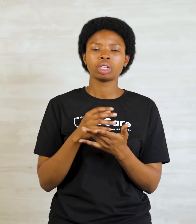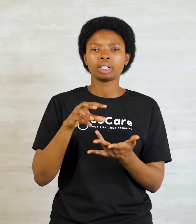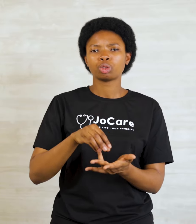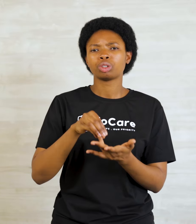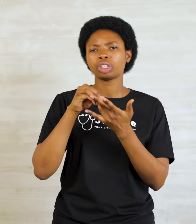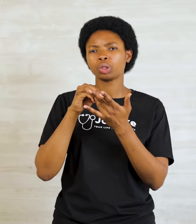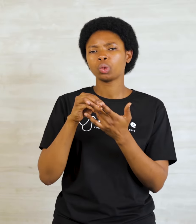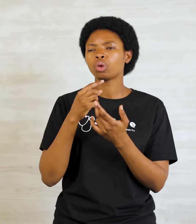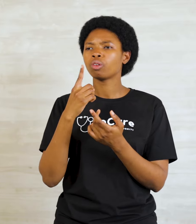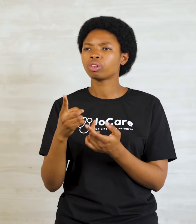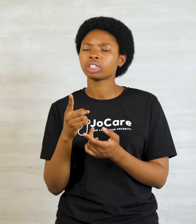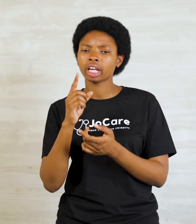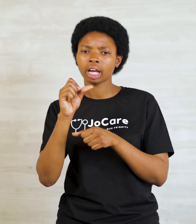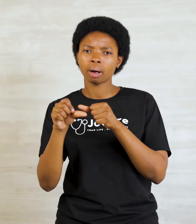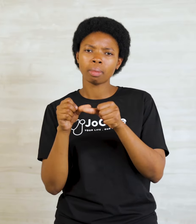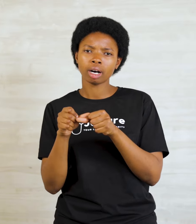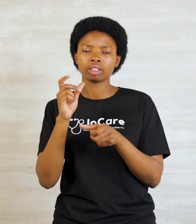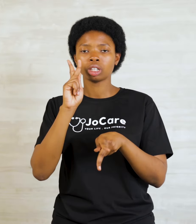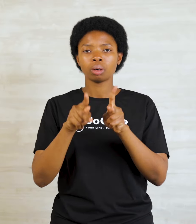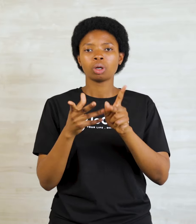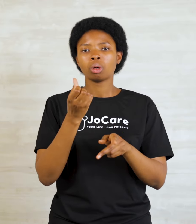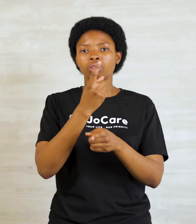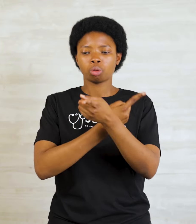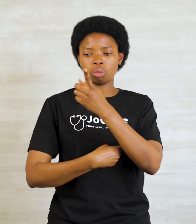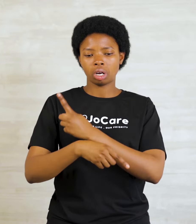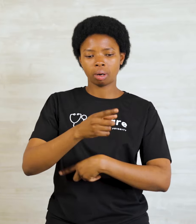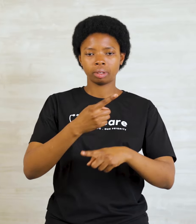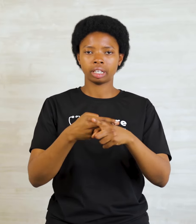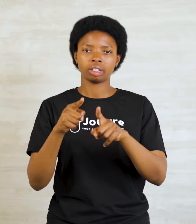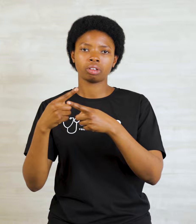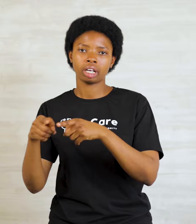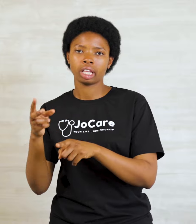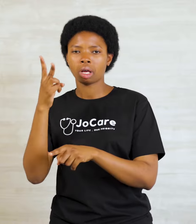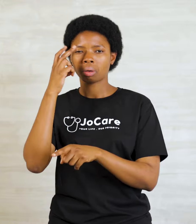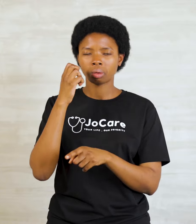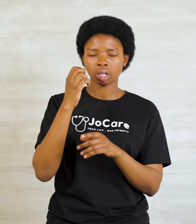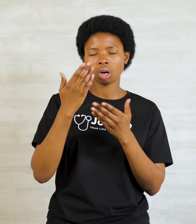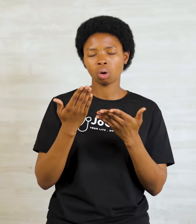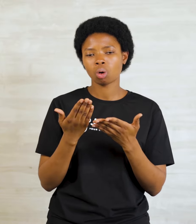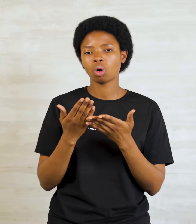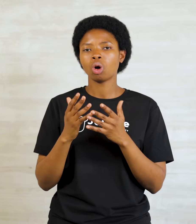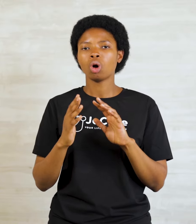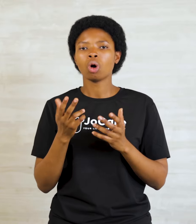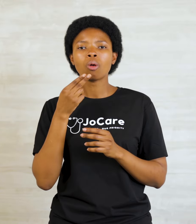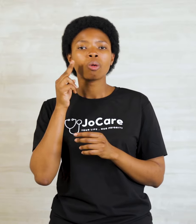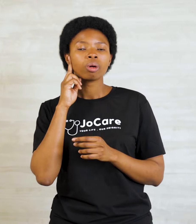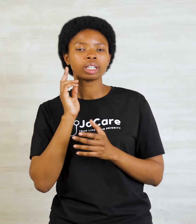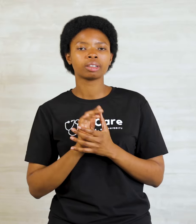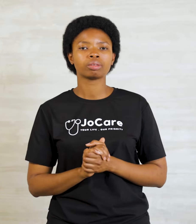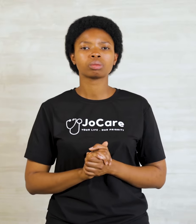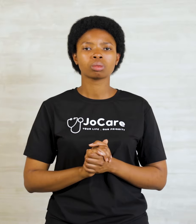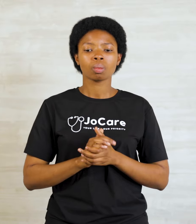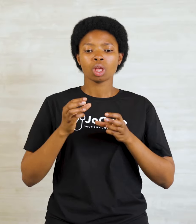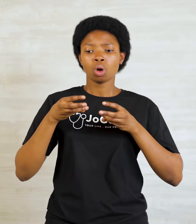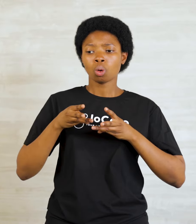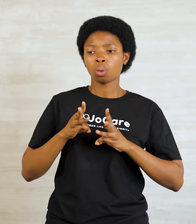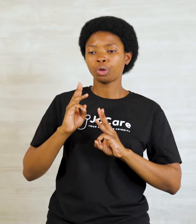ubumuga either bwo kutumva cyangwa se kutabona n'ubundi, ku buryo nubwo ayo makuru nabo babasha